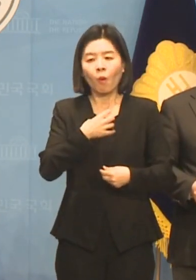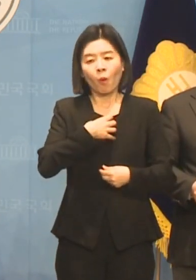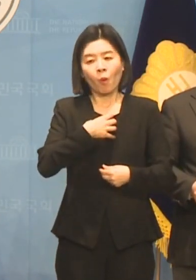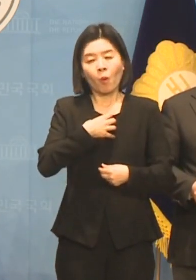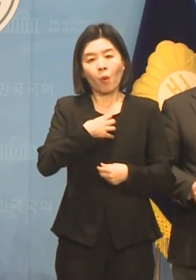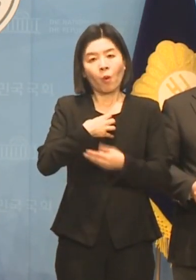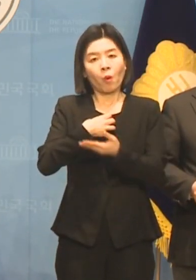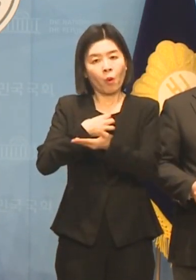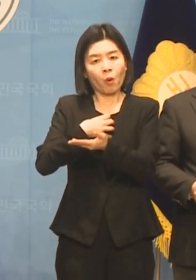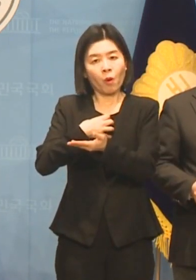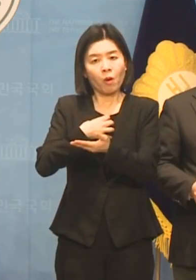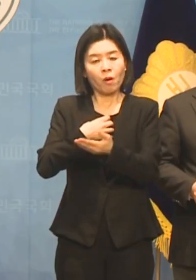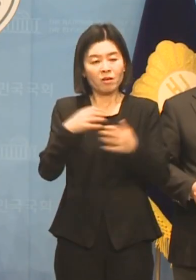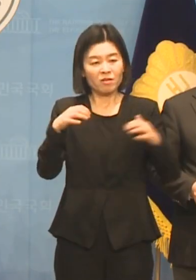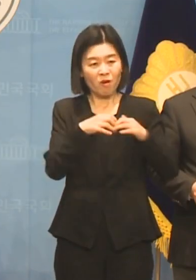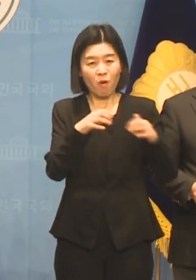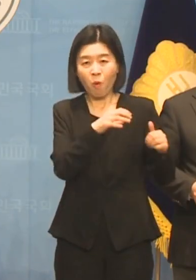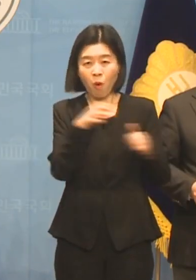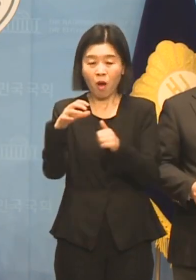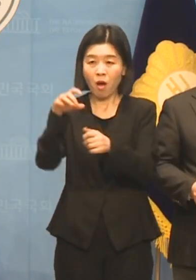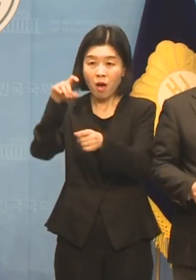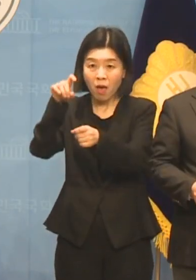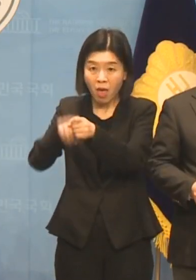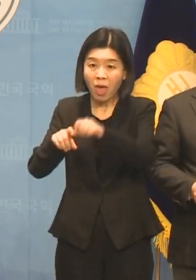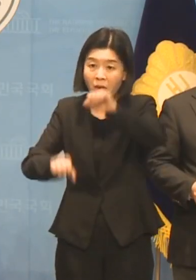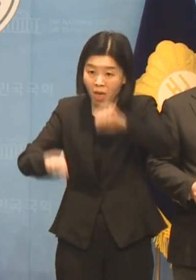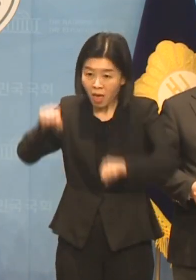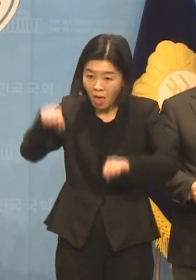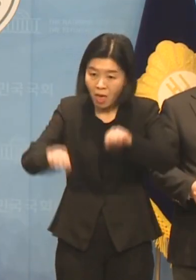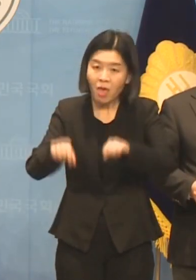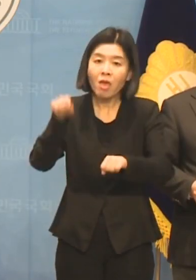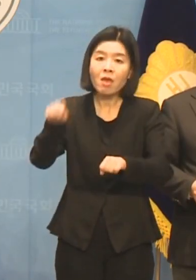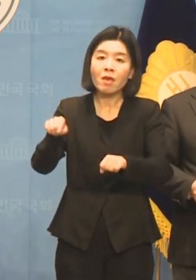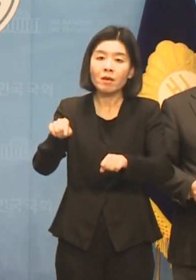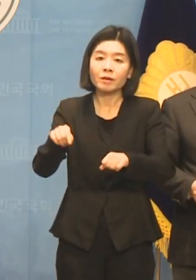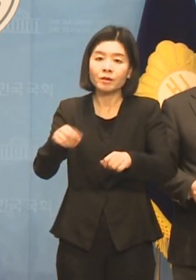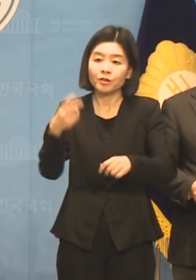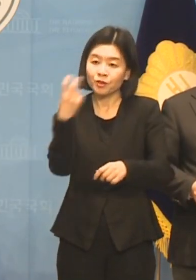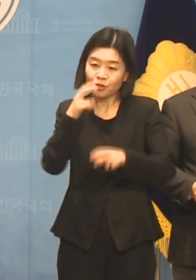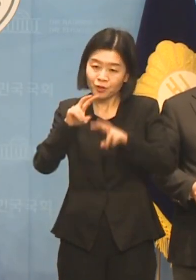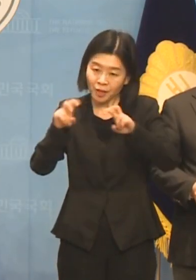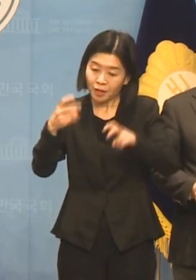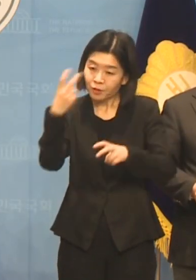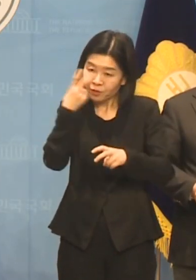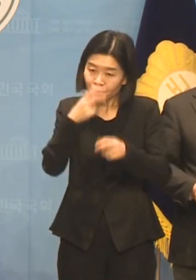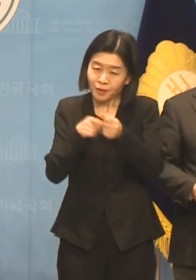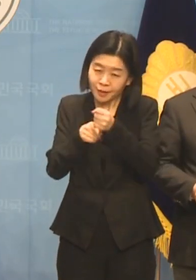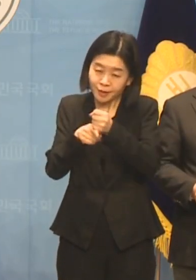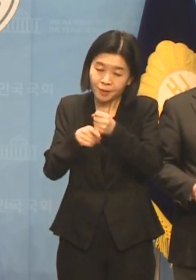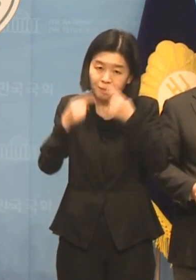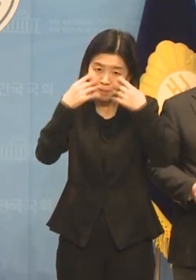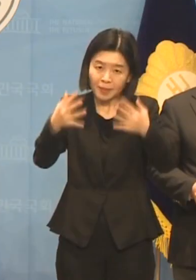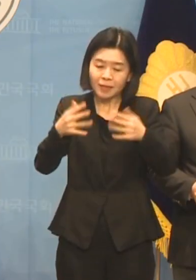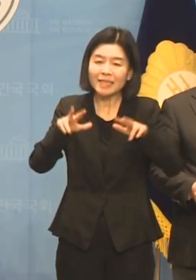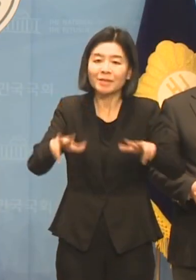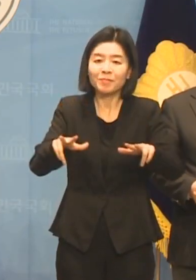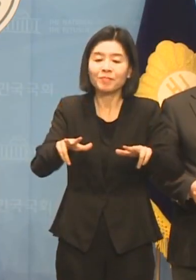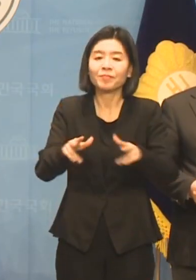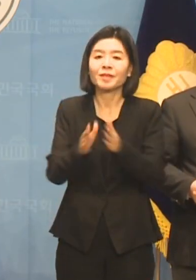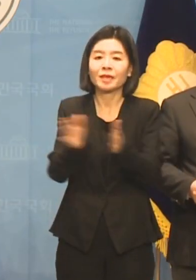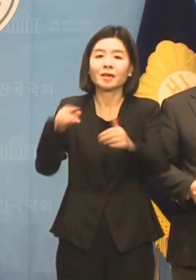하는 외환 행위에 대한 철저한 수사를 즉각 실시하기 바랍니다.